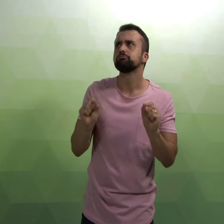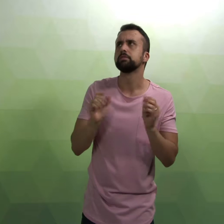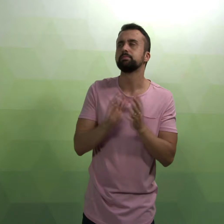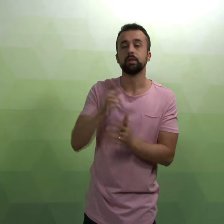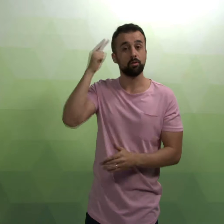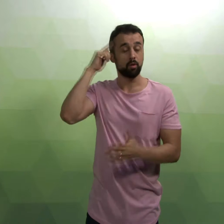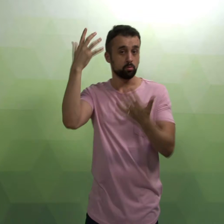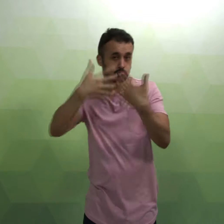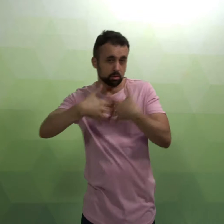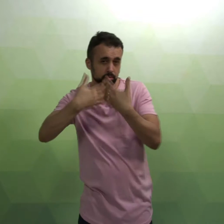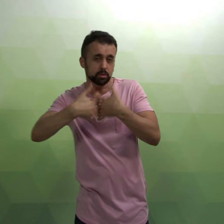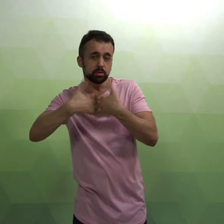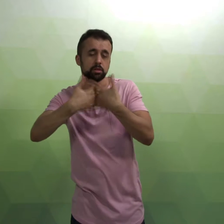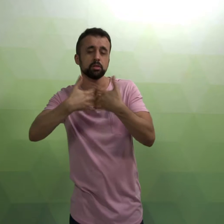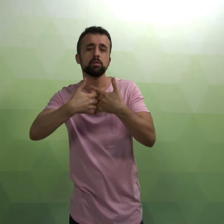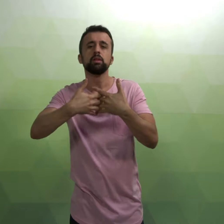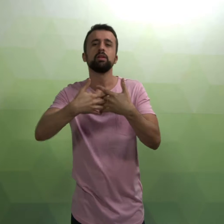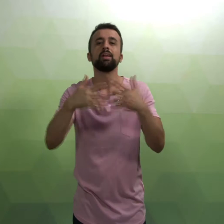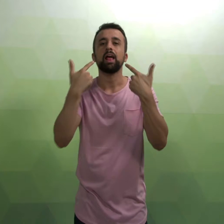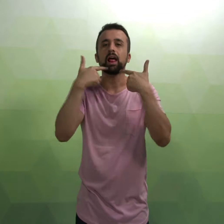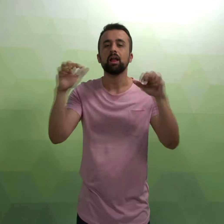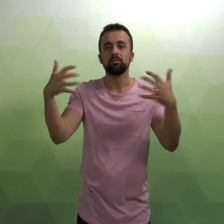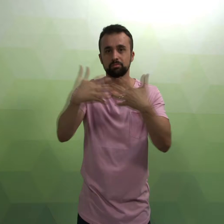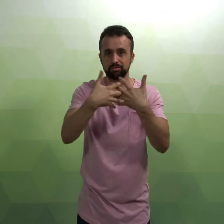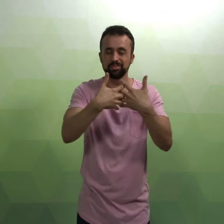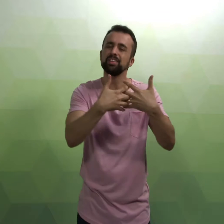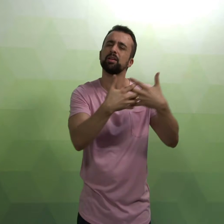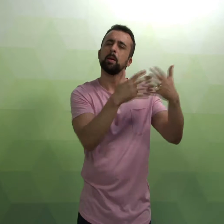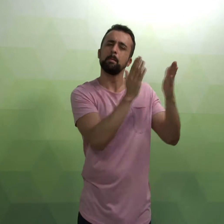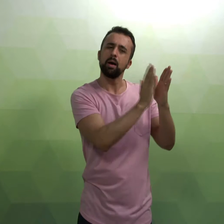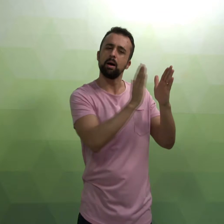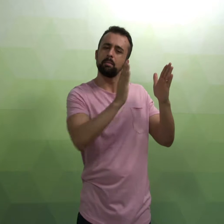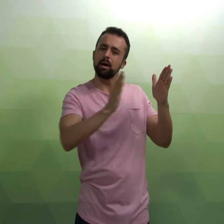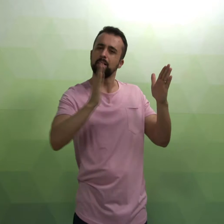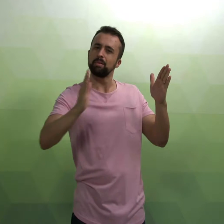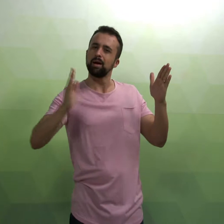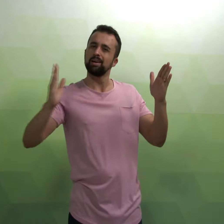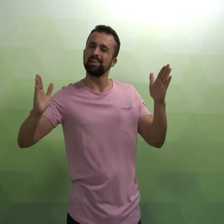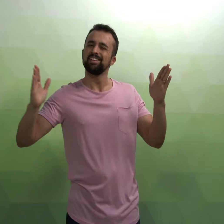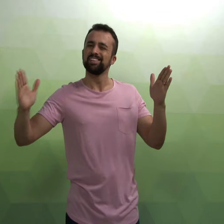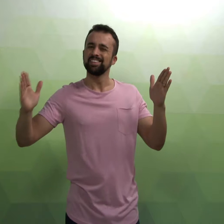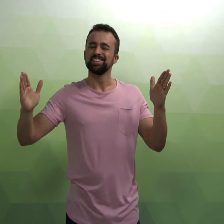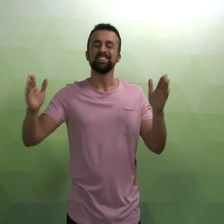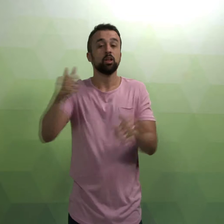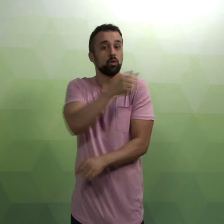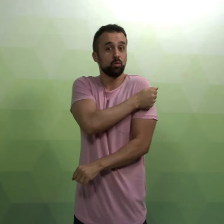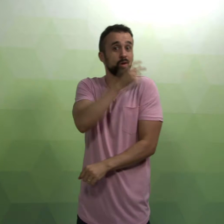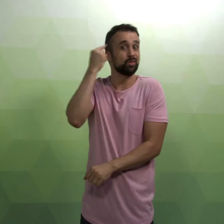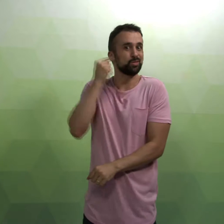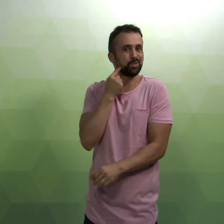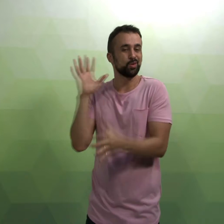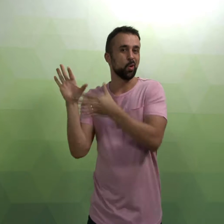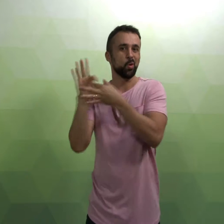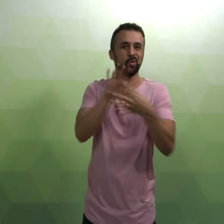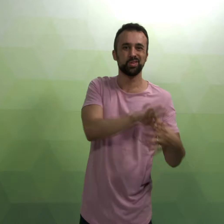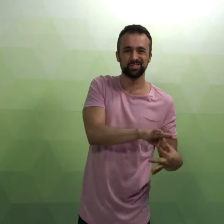Para começarmos, vamos refletir sobre os níveis de interlíngua do aluno surdo, no contexto